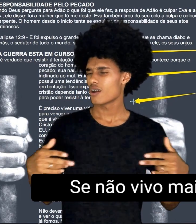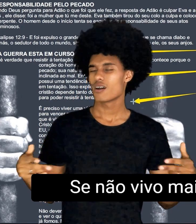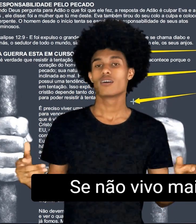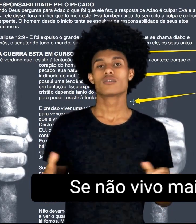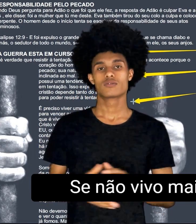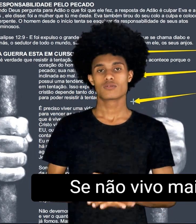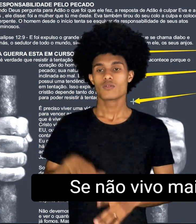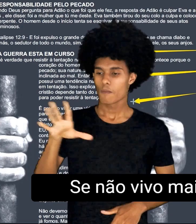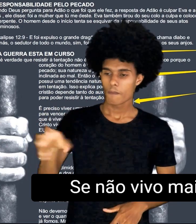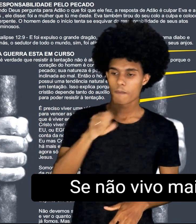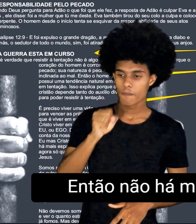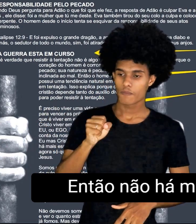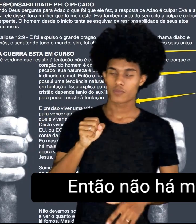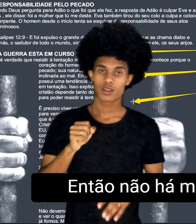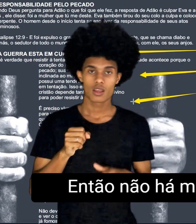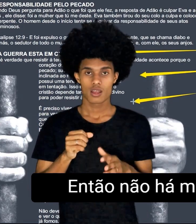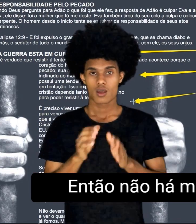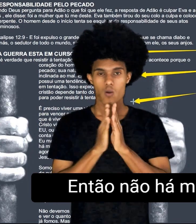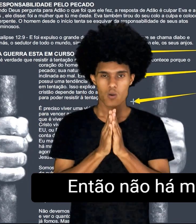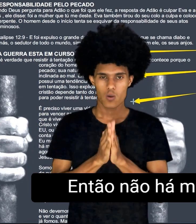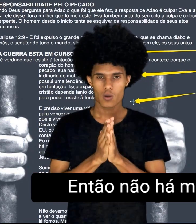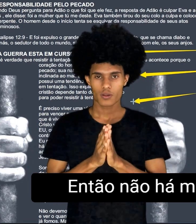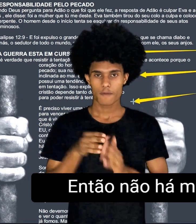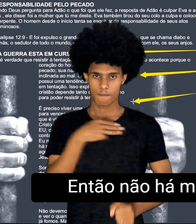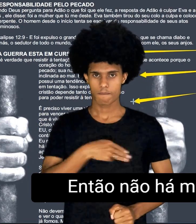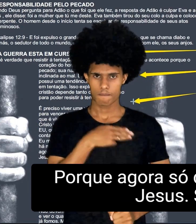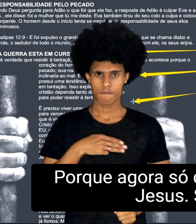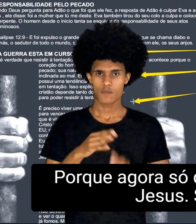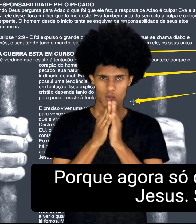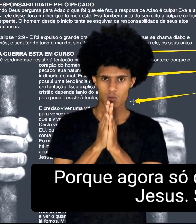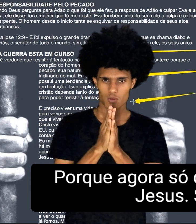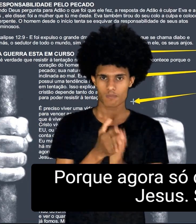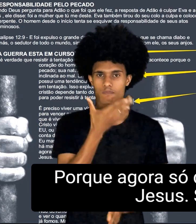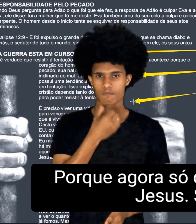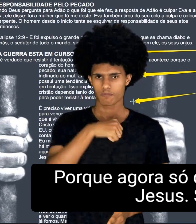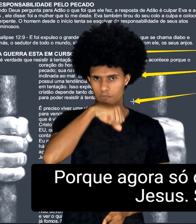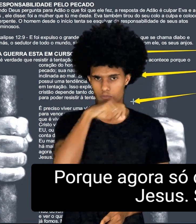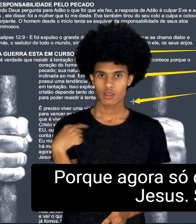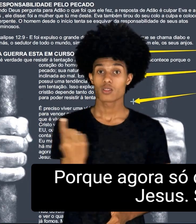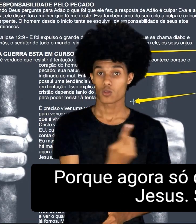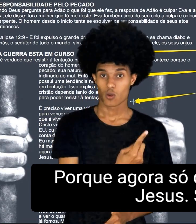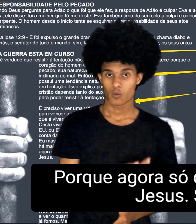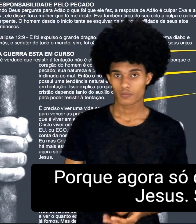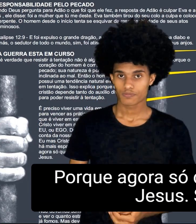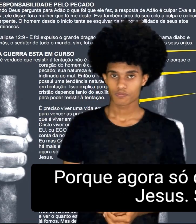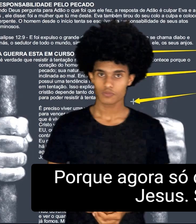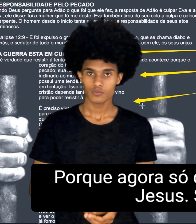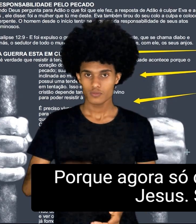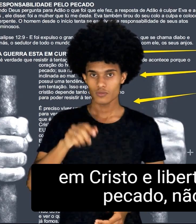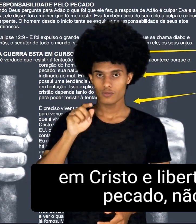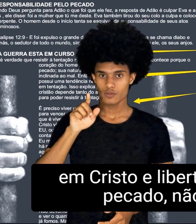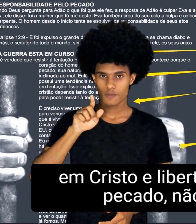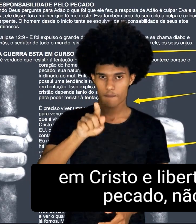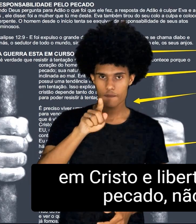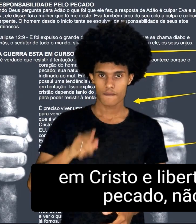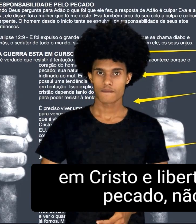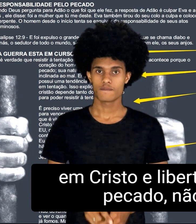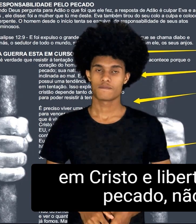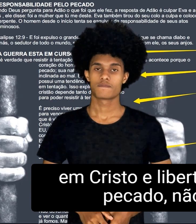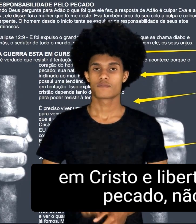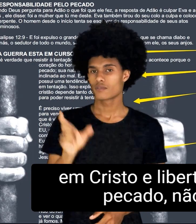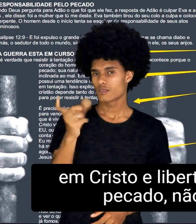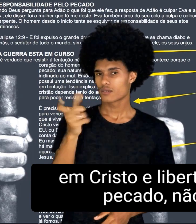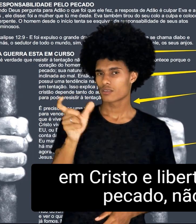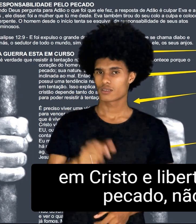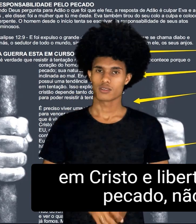senão vivo mais eu, Cristo vive em mim, então não há mais espaço para mim, né? Porque agora só quem mora no meu corpo é Jesus. Somos redimidos em Cristo e libertos da